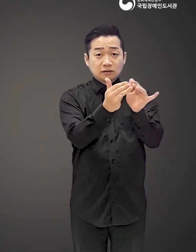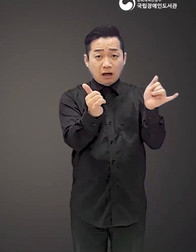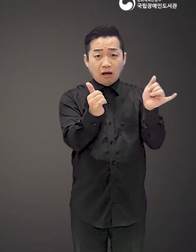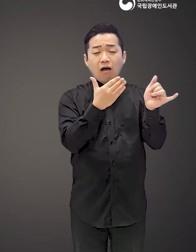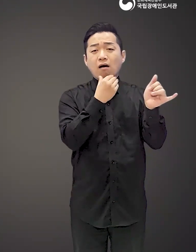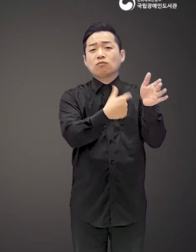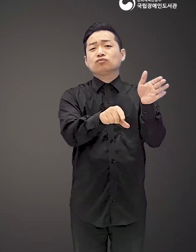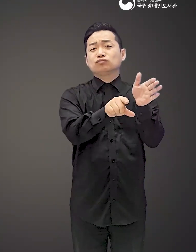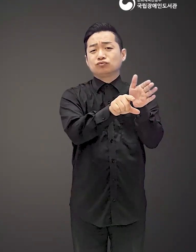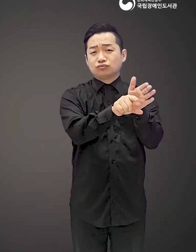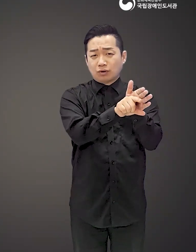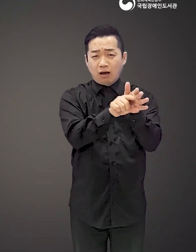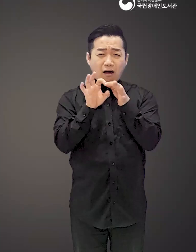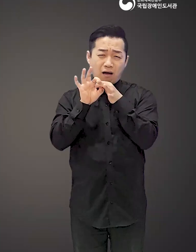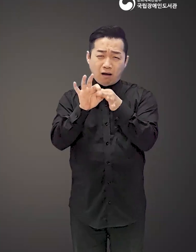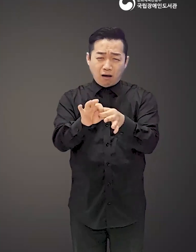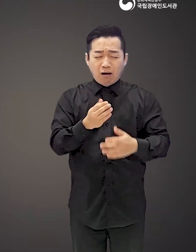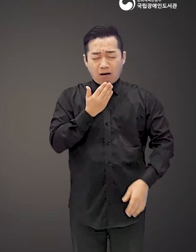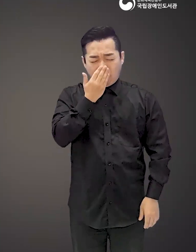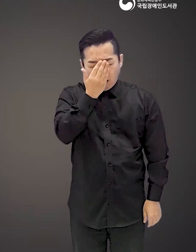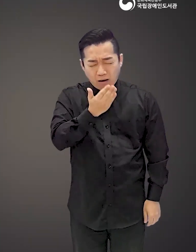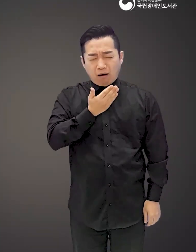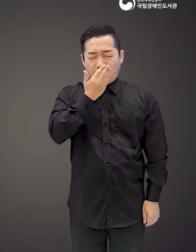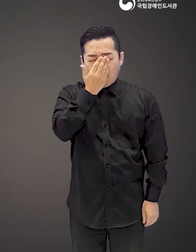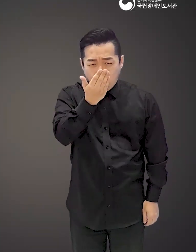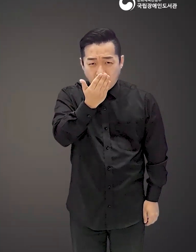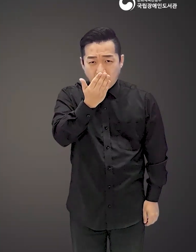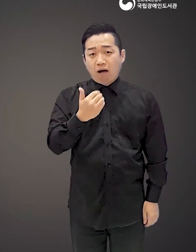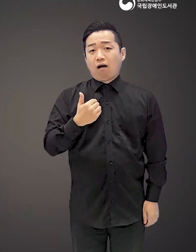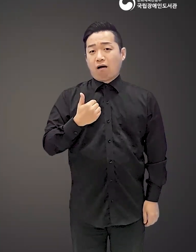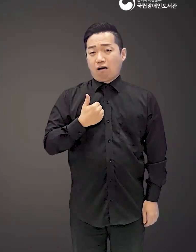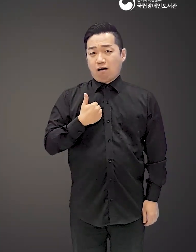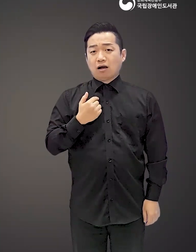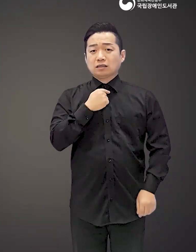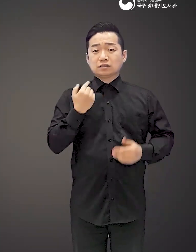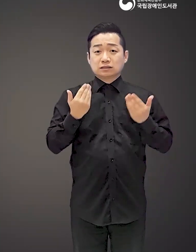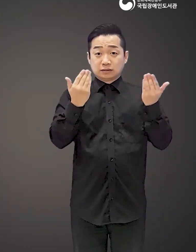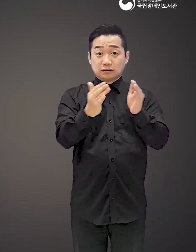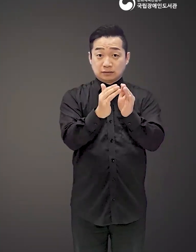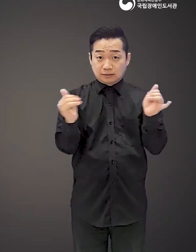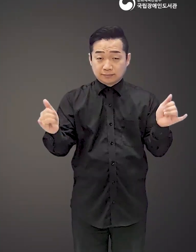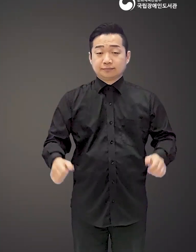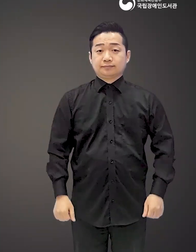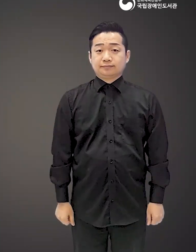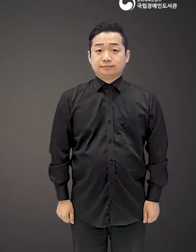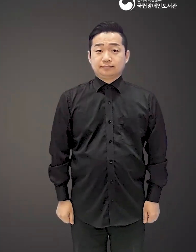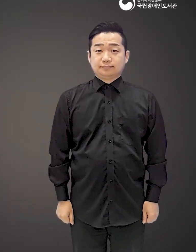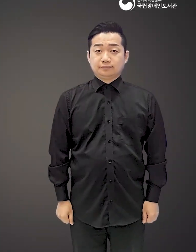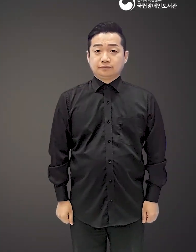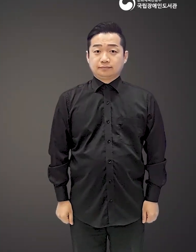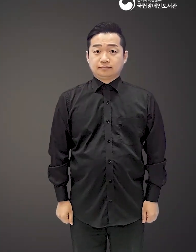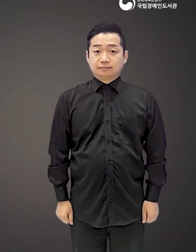타인의 행복을 위해 끊임없이 양보만 하며 자신을 희생하는 사람들.